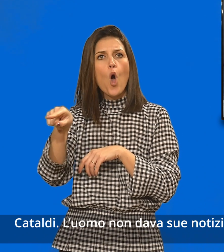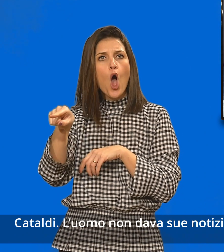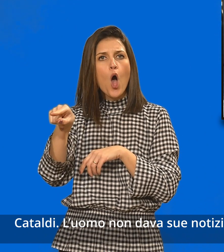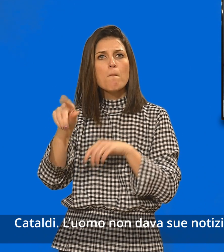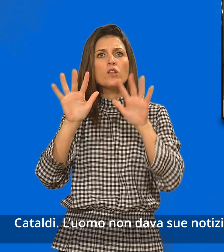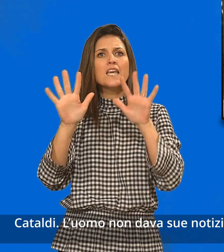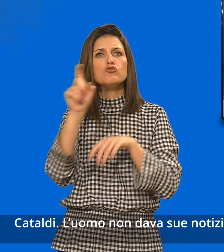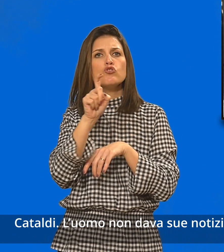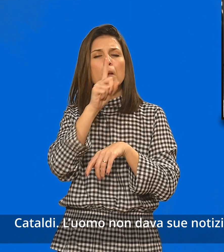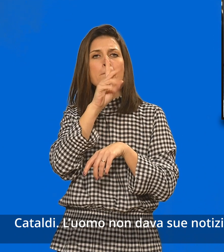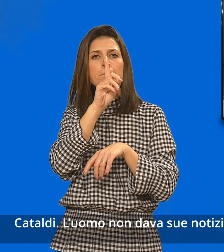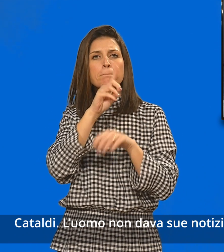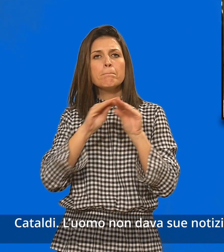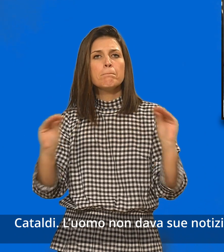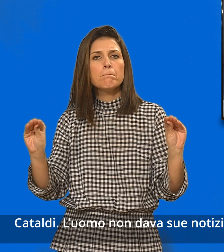da circa 10 giorni